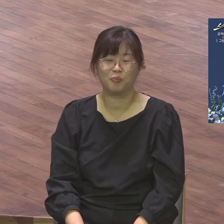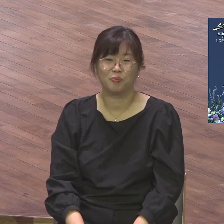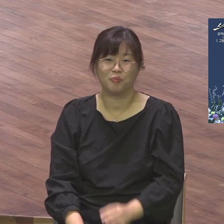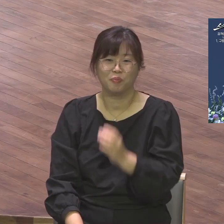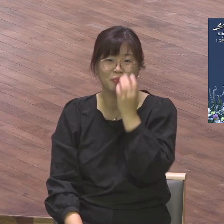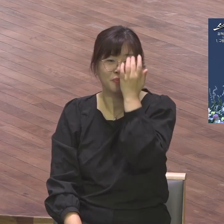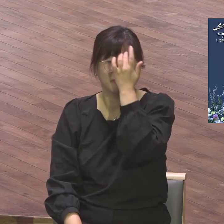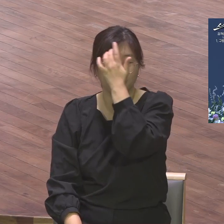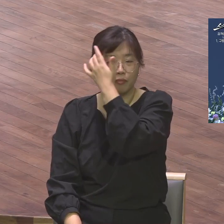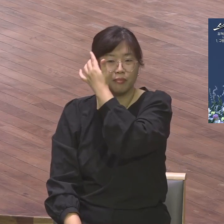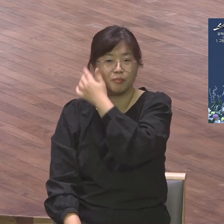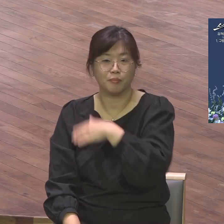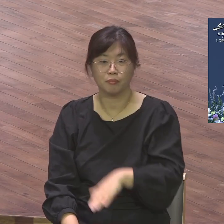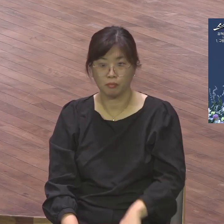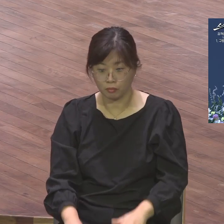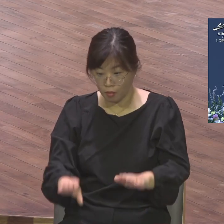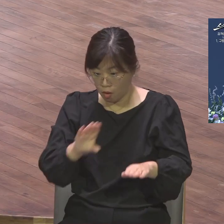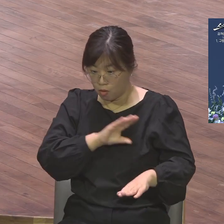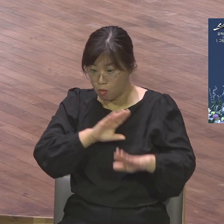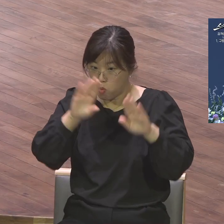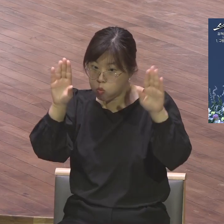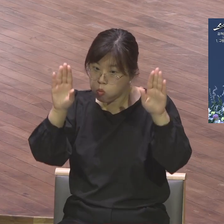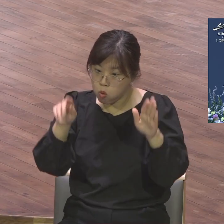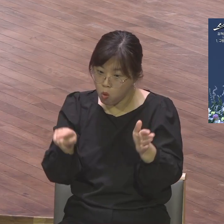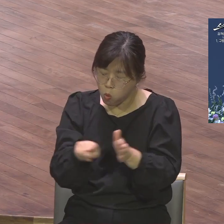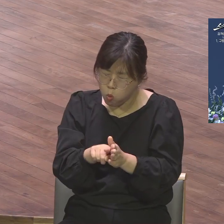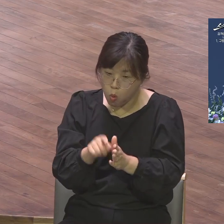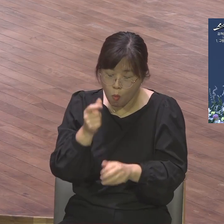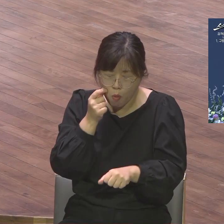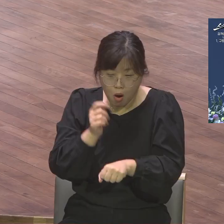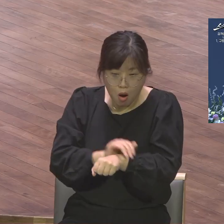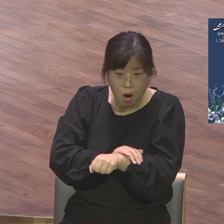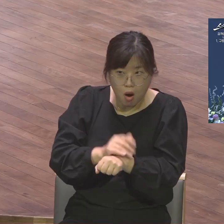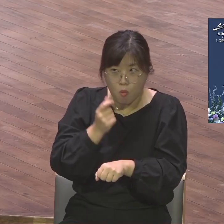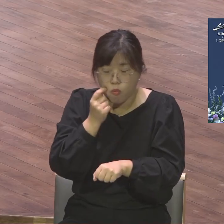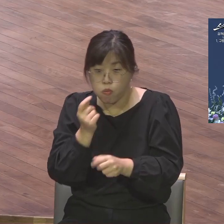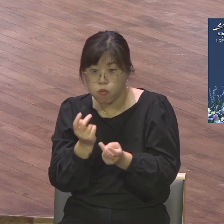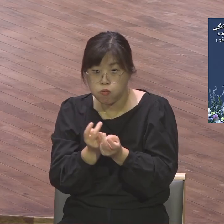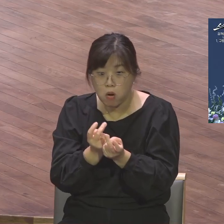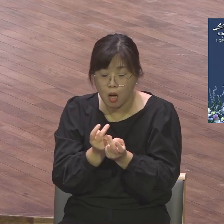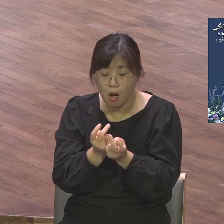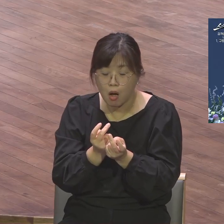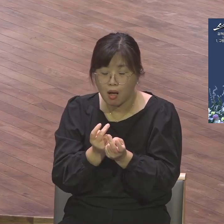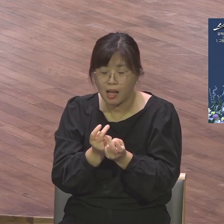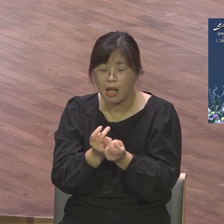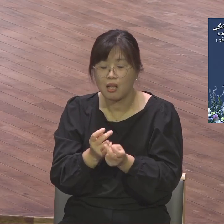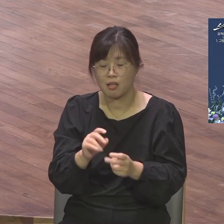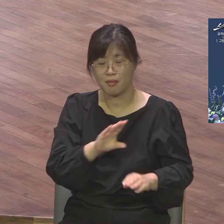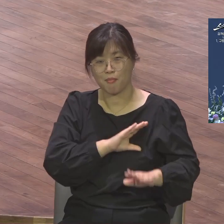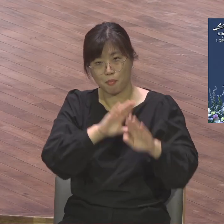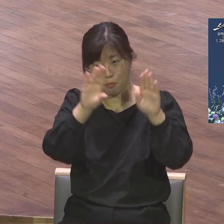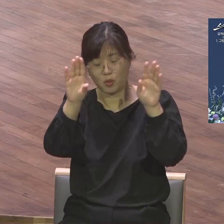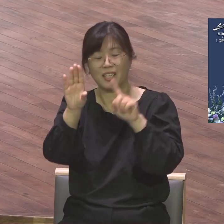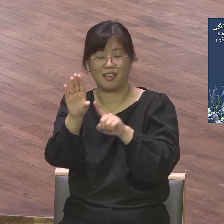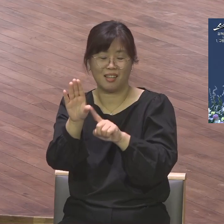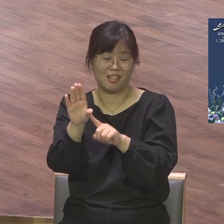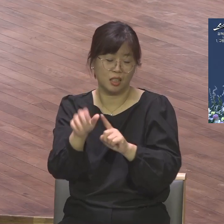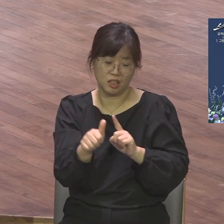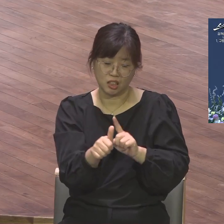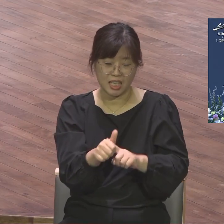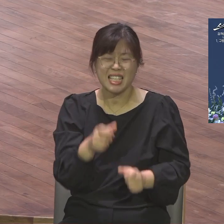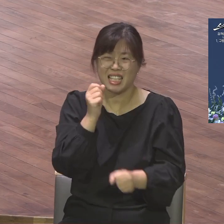이미 하나님께서 모세에게 바로의 군대가 뒤쫓아오고 있다는 걸 말씀했어요.